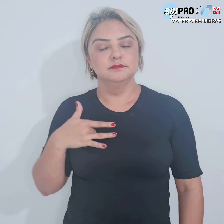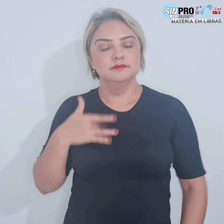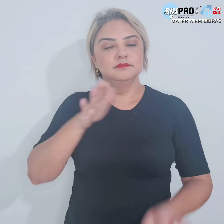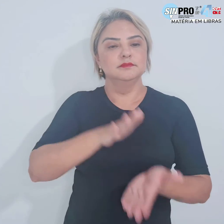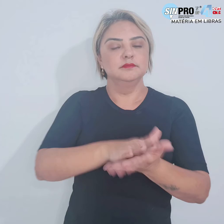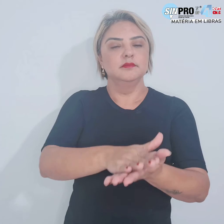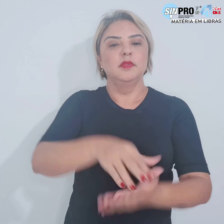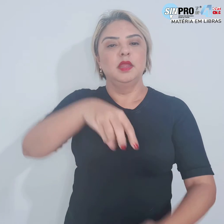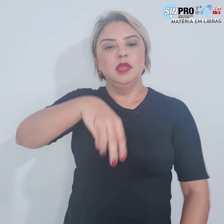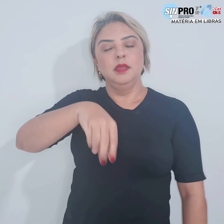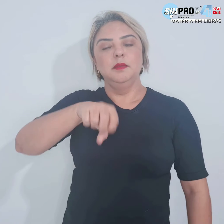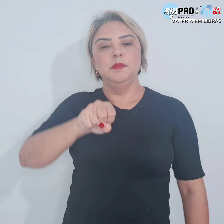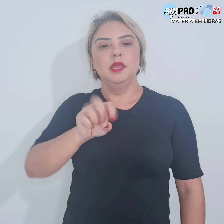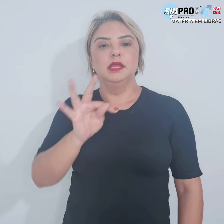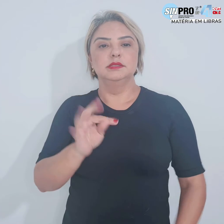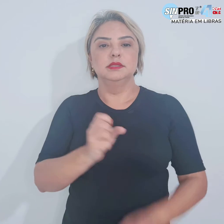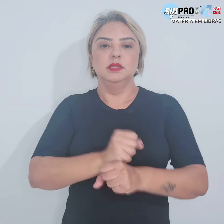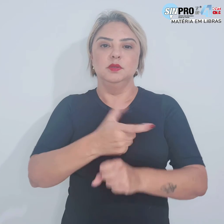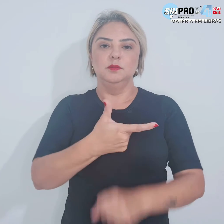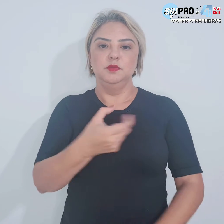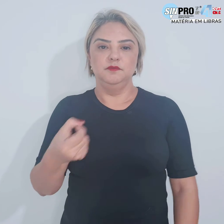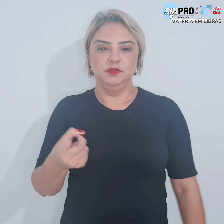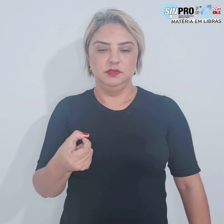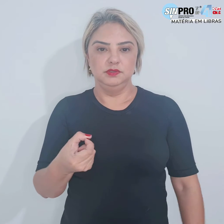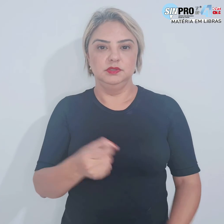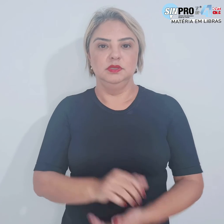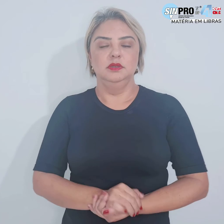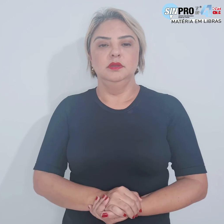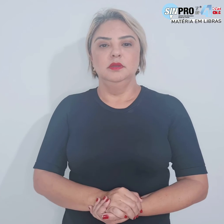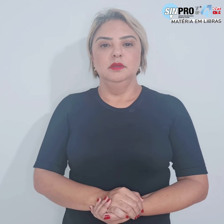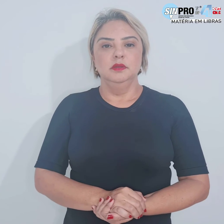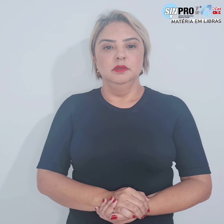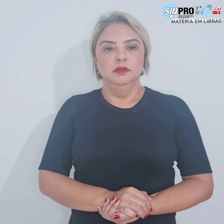saudáveis, lançado pelo MST em 2020.